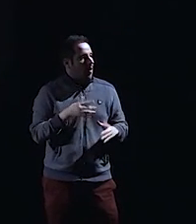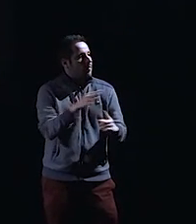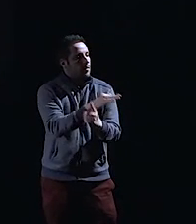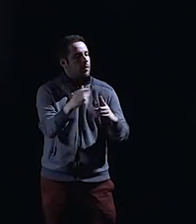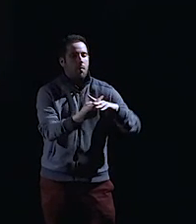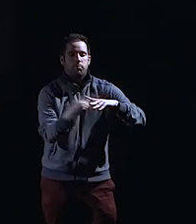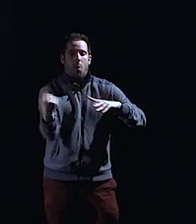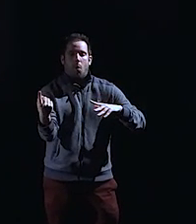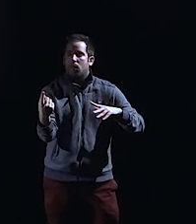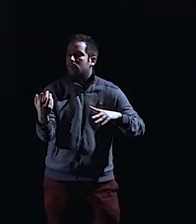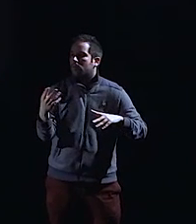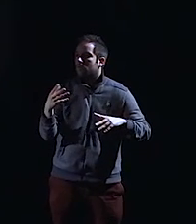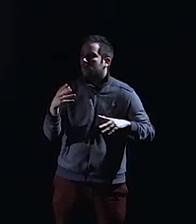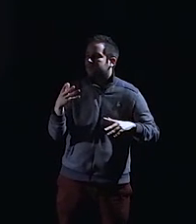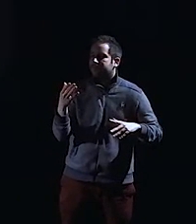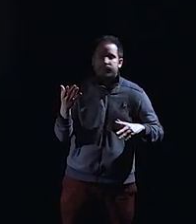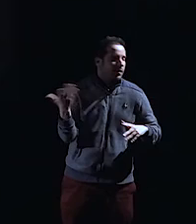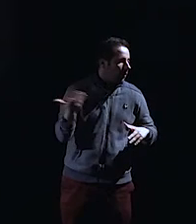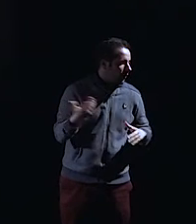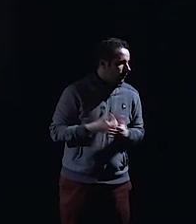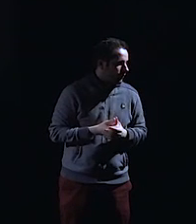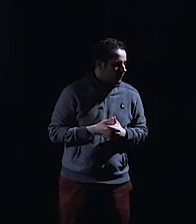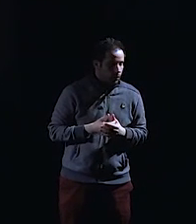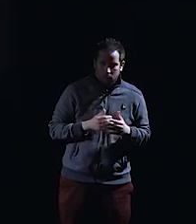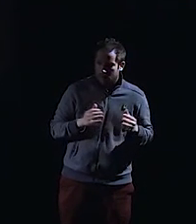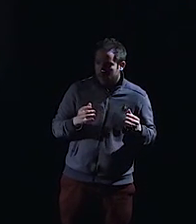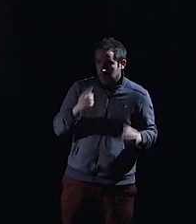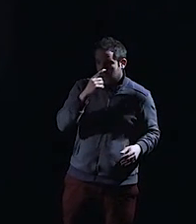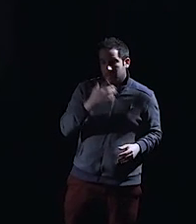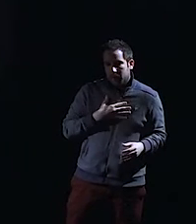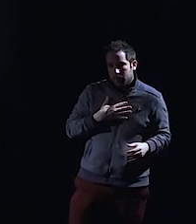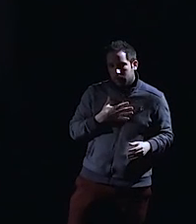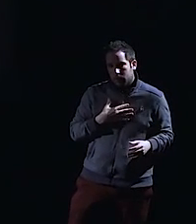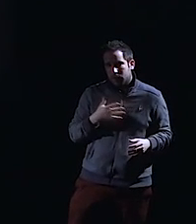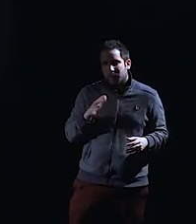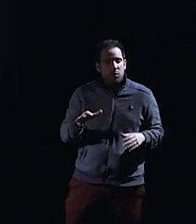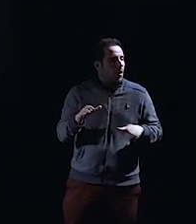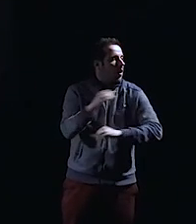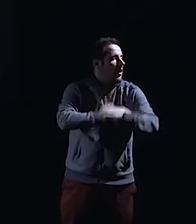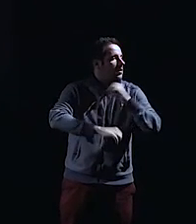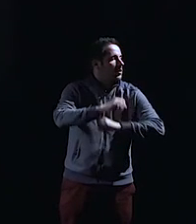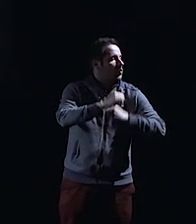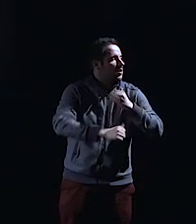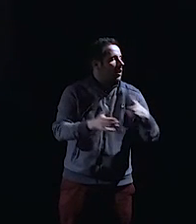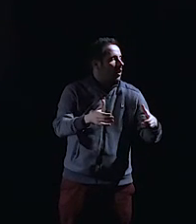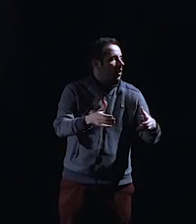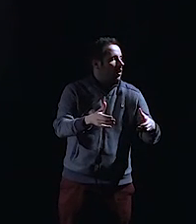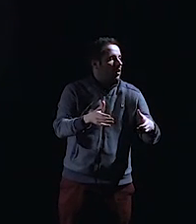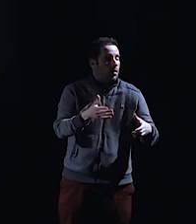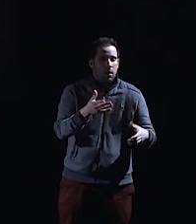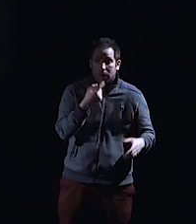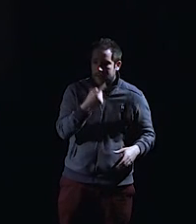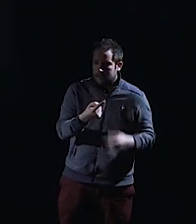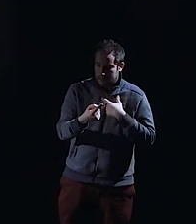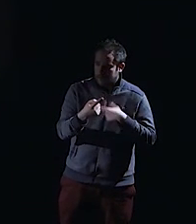volontaire de la brebis galeuse, c'est en fait, dans les, je pensais plutôt au mode d'organisation dans les, j'ai pas le droit de faire